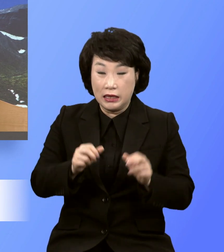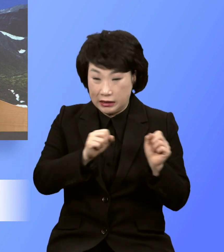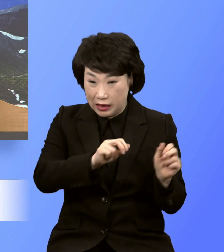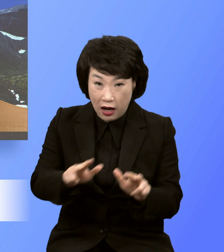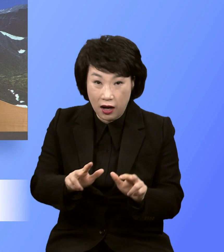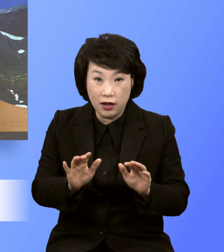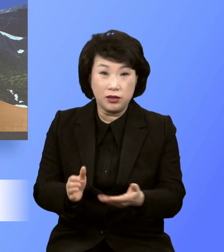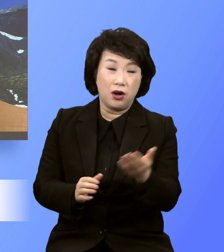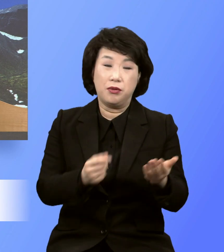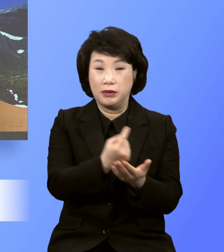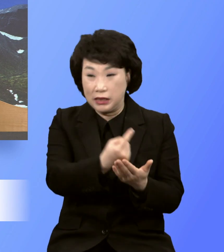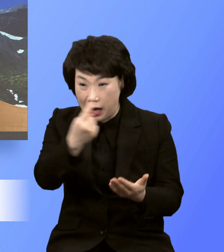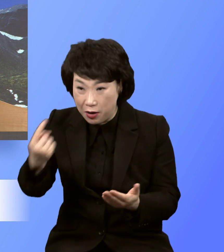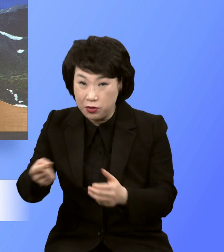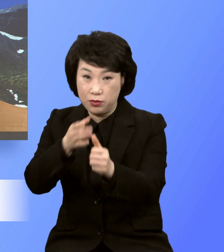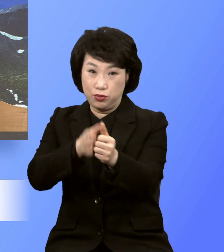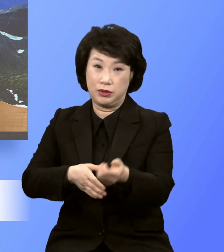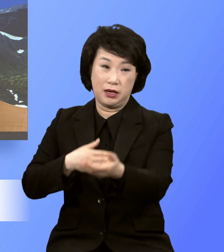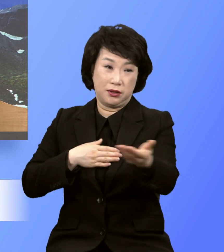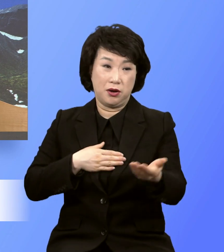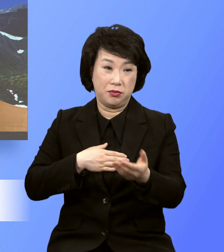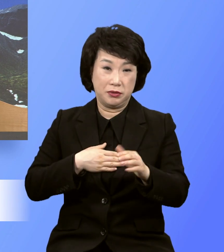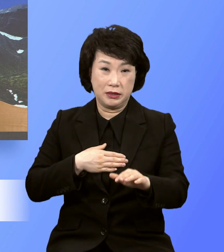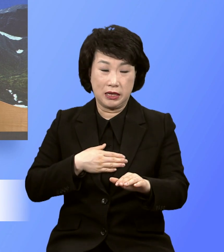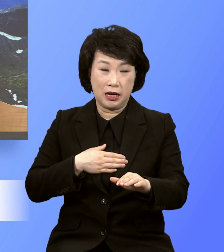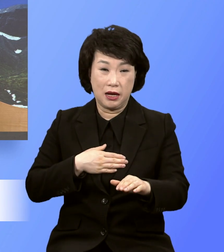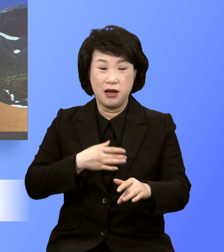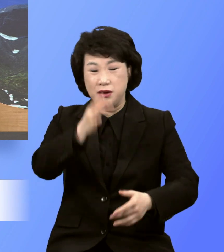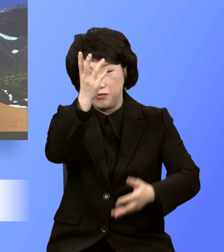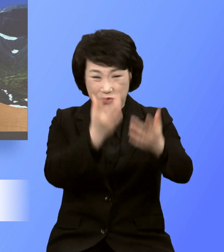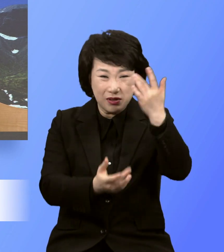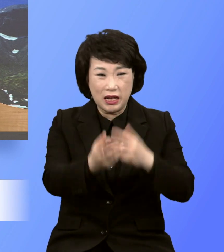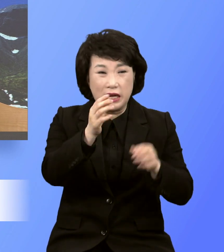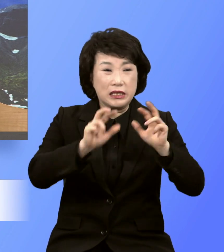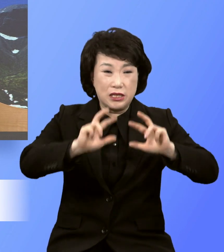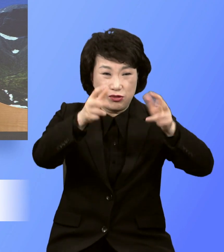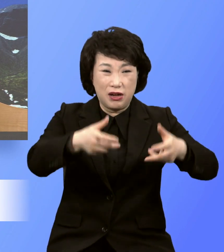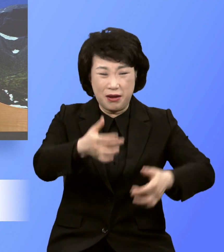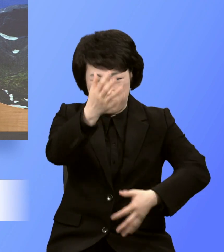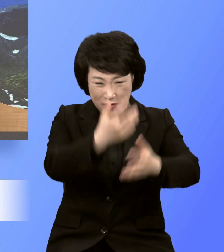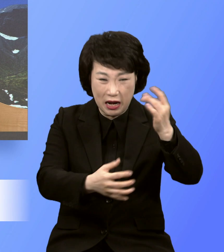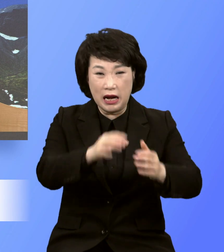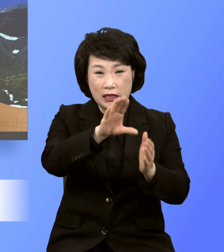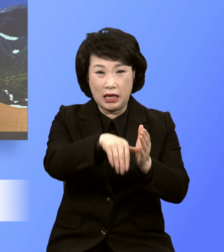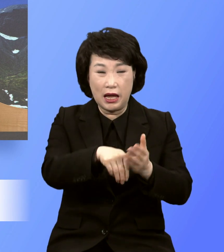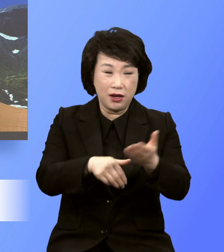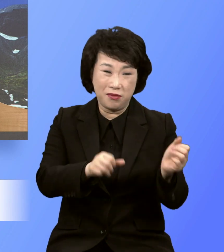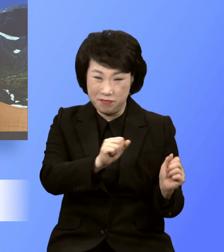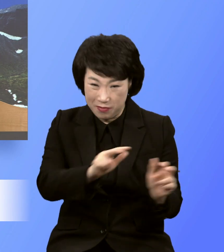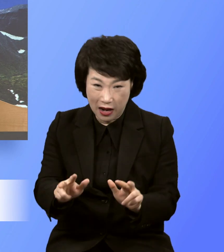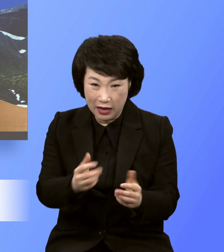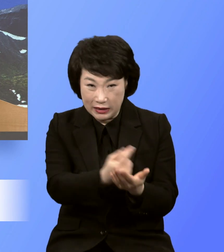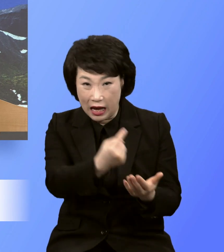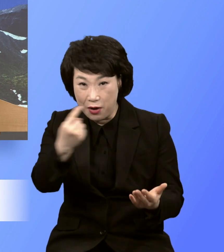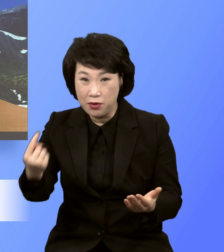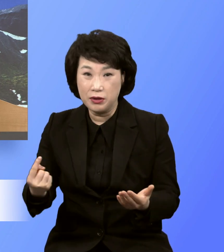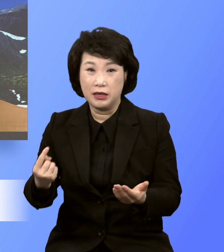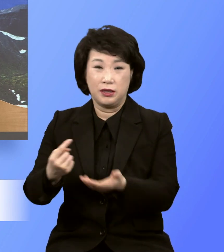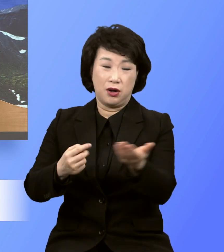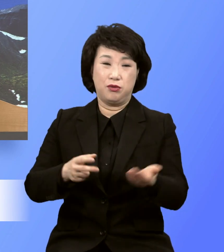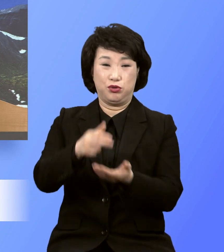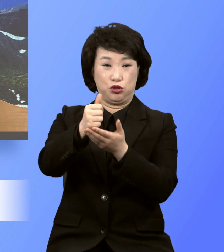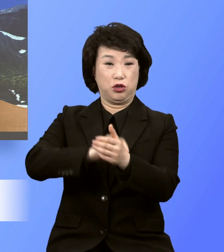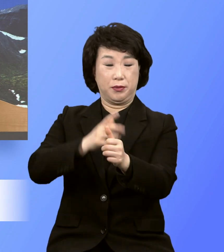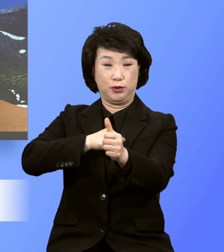즉시 벗어나기를 바라며 불타는 지구의 화염에서 즉시 분리시키기를